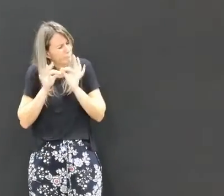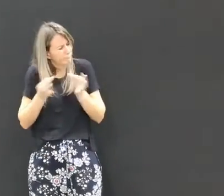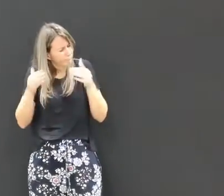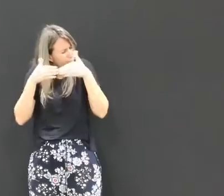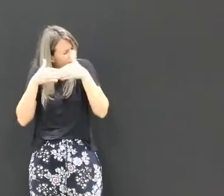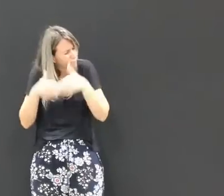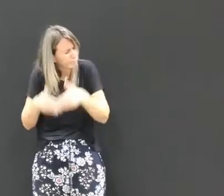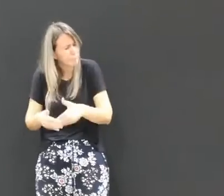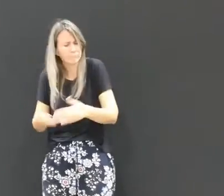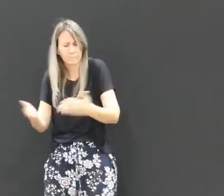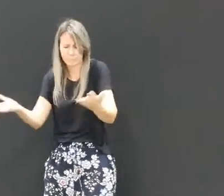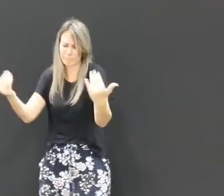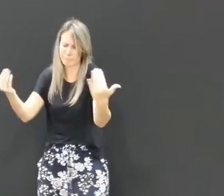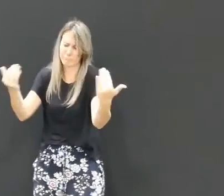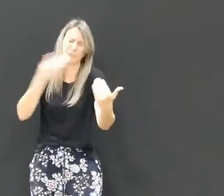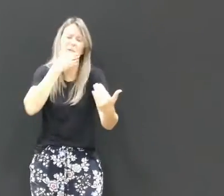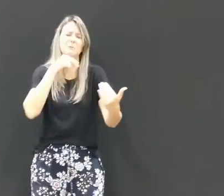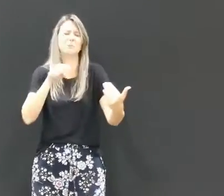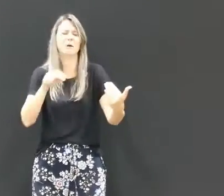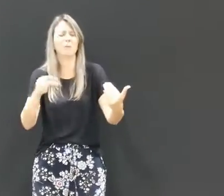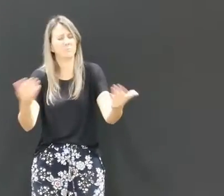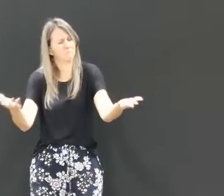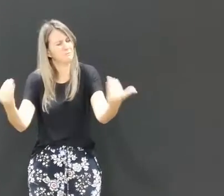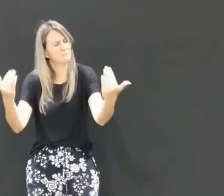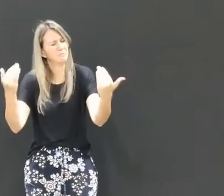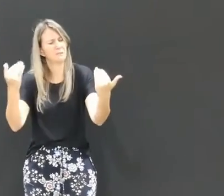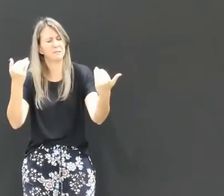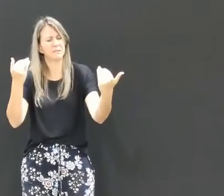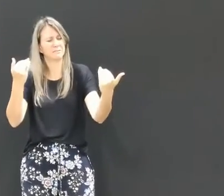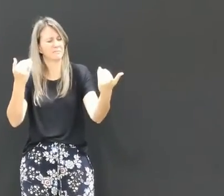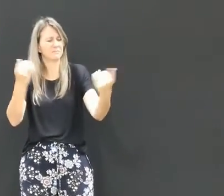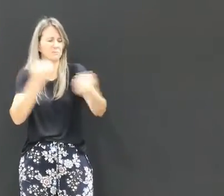muito bonito, Pai, de humildade, uma história